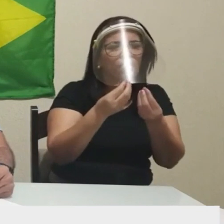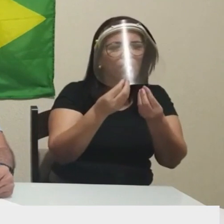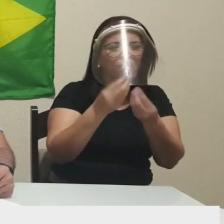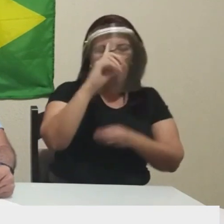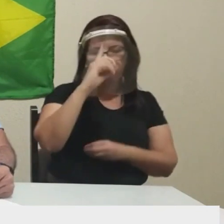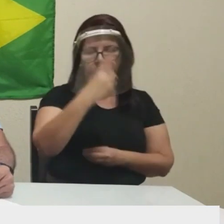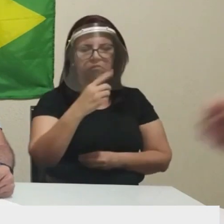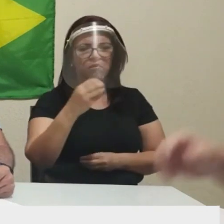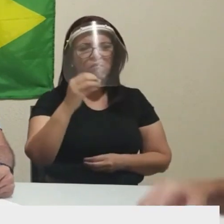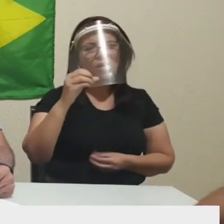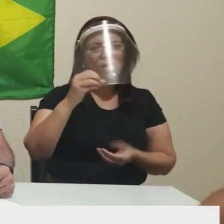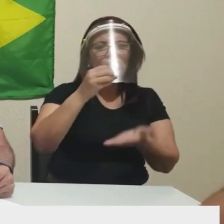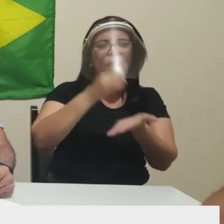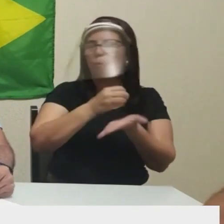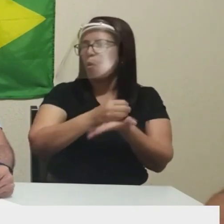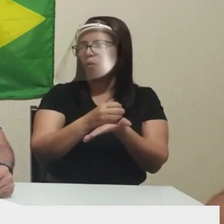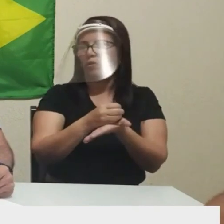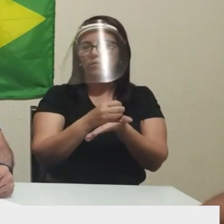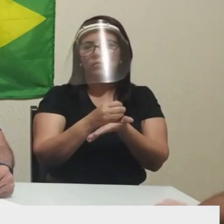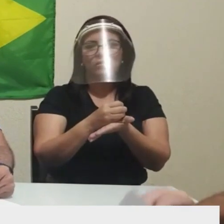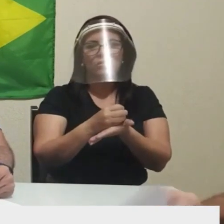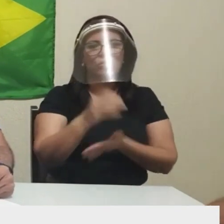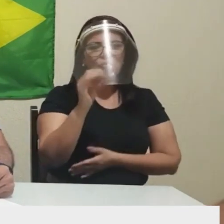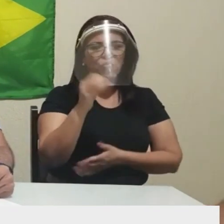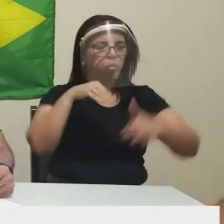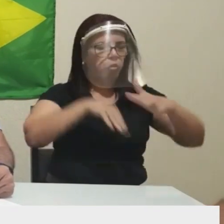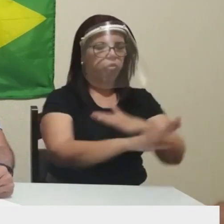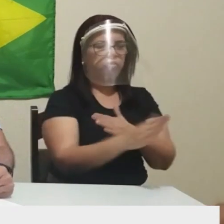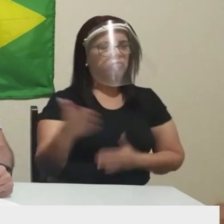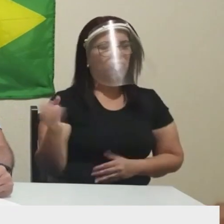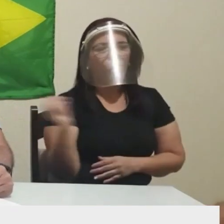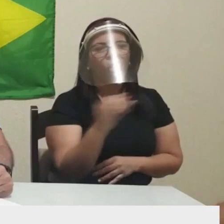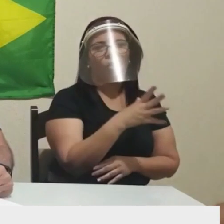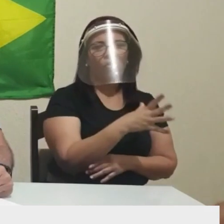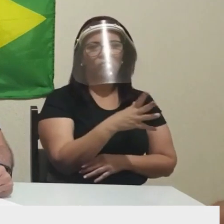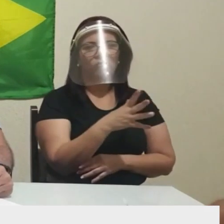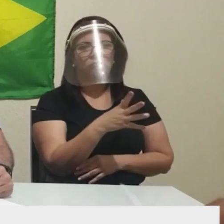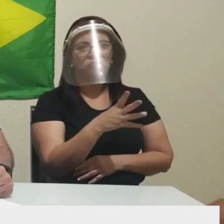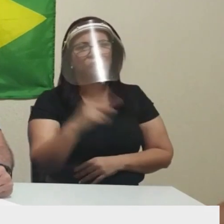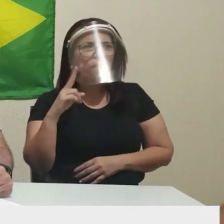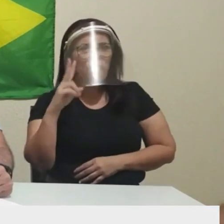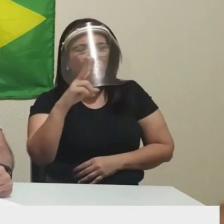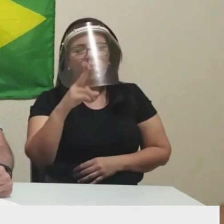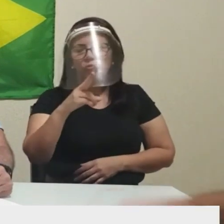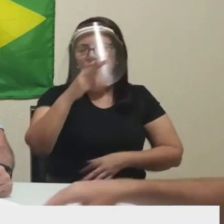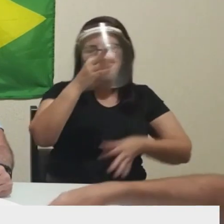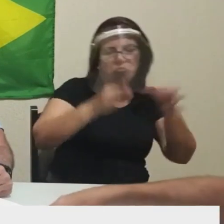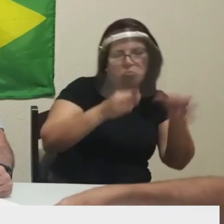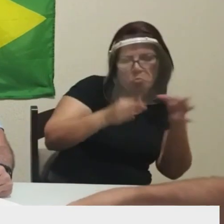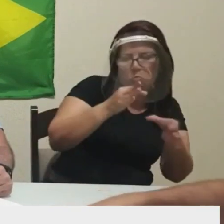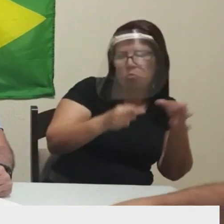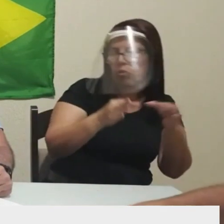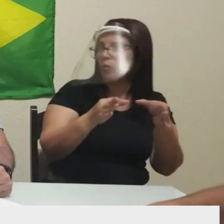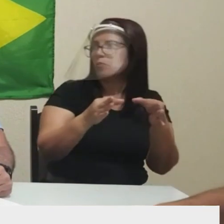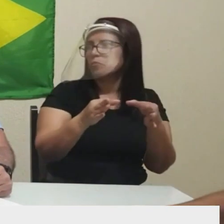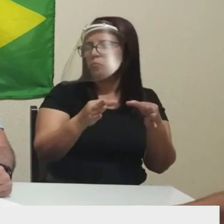no caso, tem que ser questionado, tem que pegar e arquivar esses processos logo. Não ficar tomando tempo de gente do Supremo, depois tomar